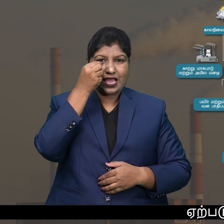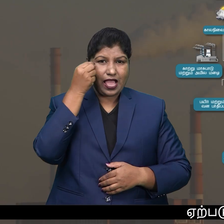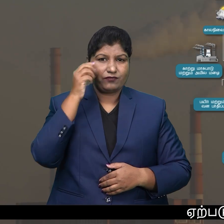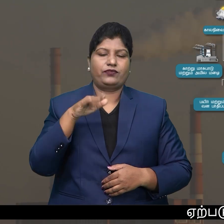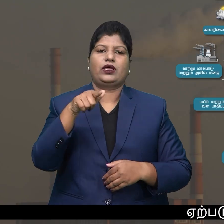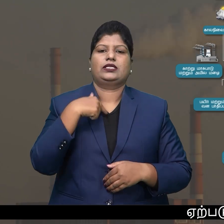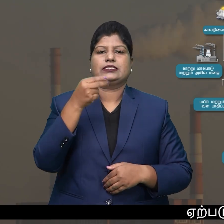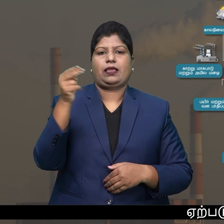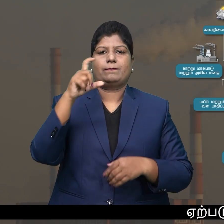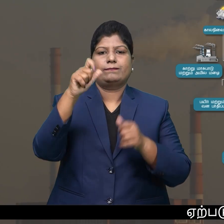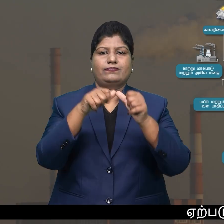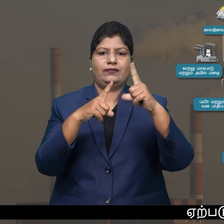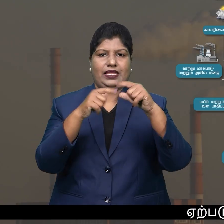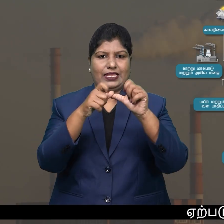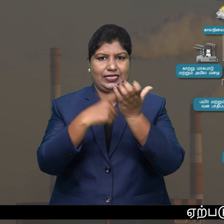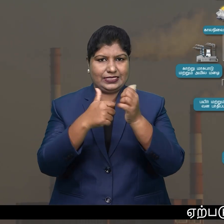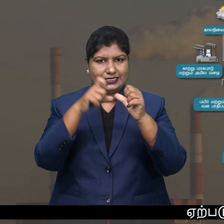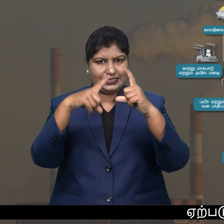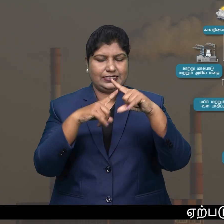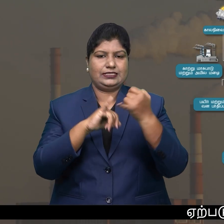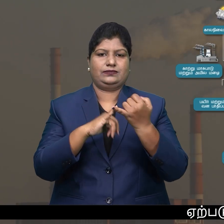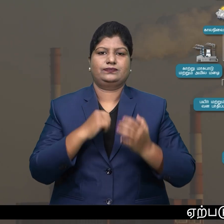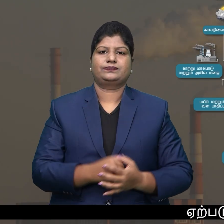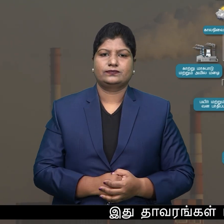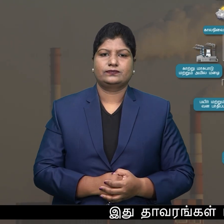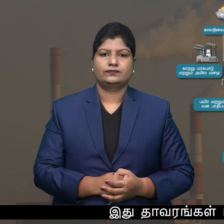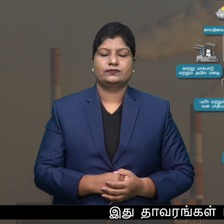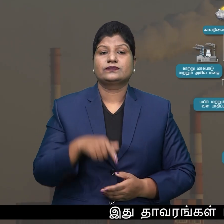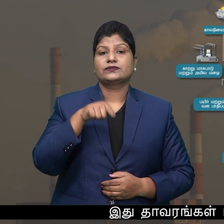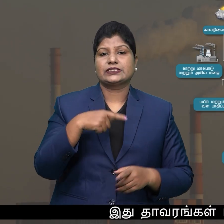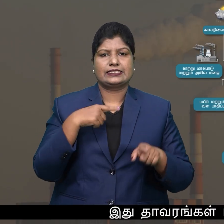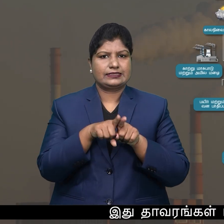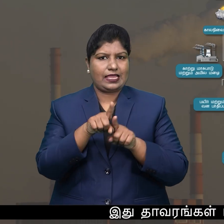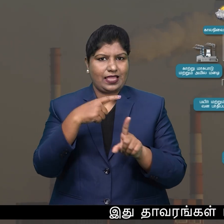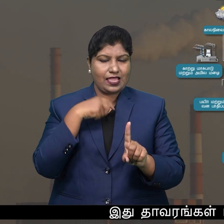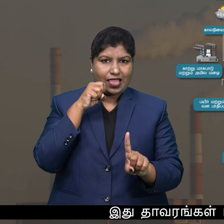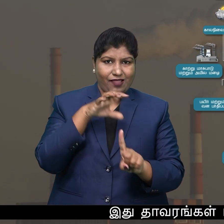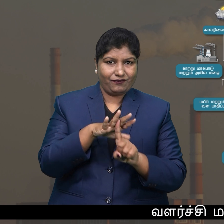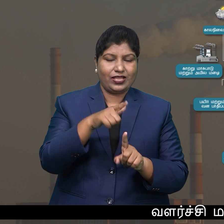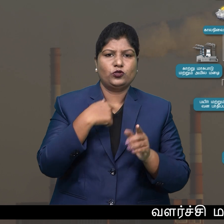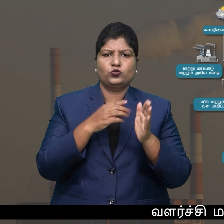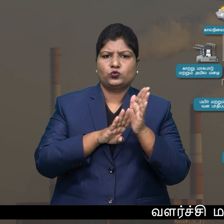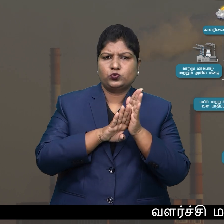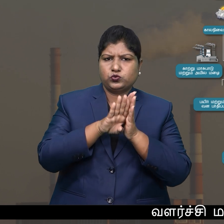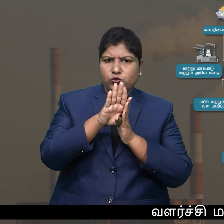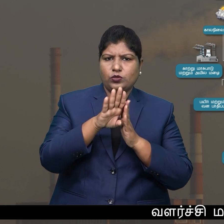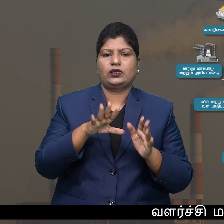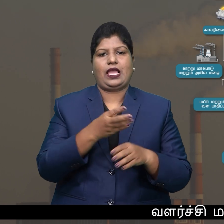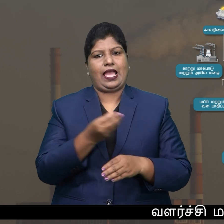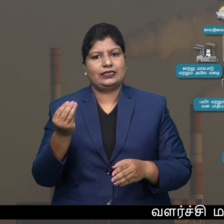சுற்றுச்சூழல் அமைப்பில் தீவிர ஏற்றத்தாழ்வு ஏற்படுத்துகிறது. இது வளிமண்டலத்தை பாதிக்கிறது.